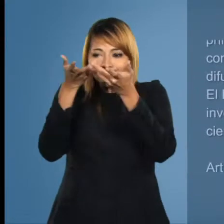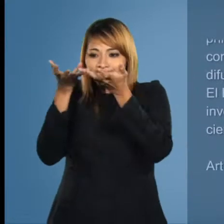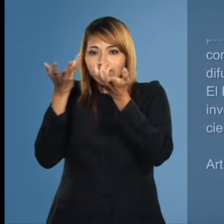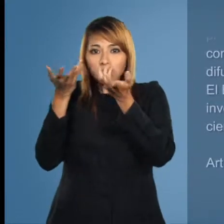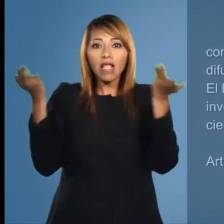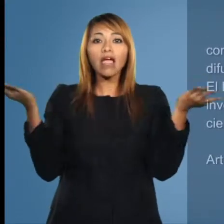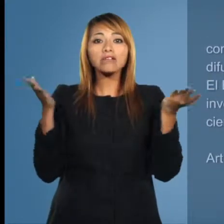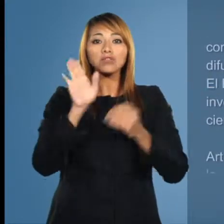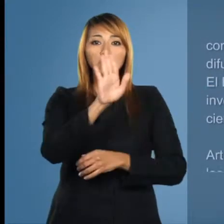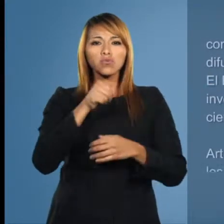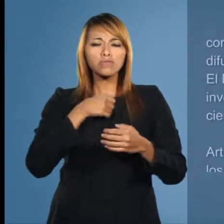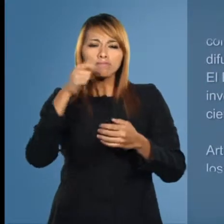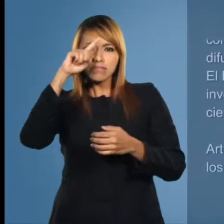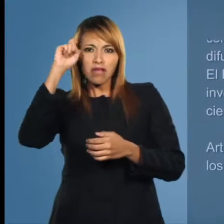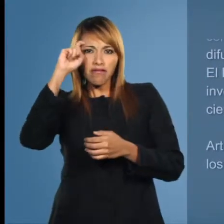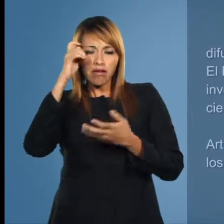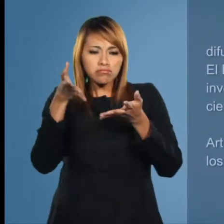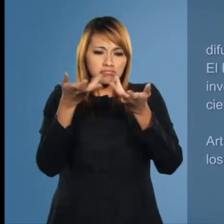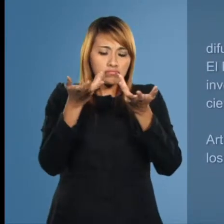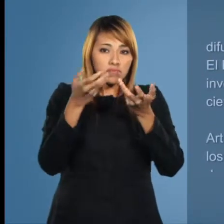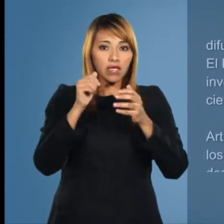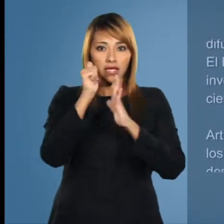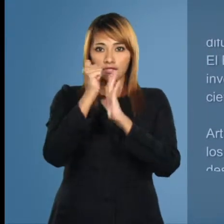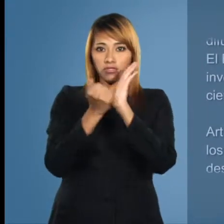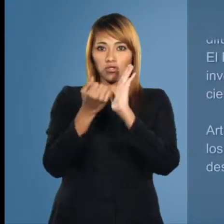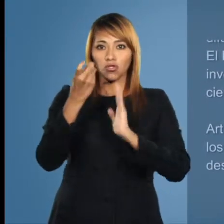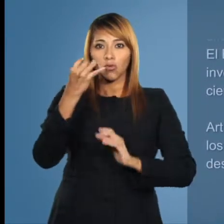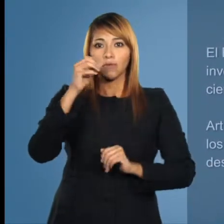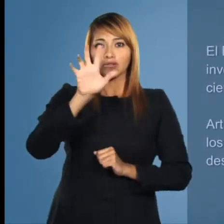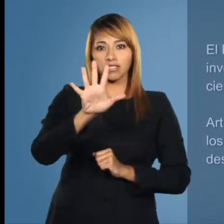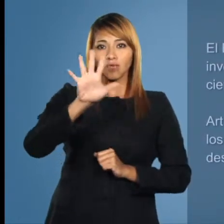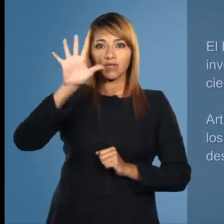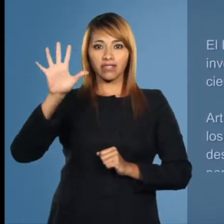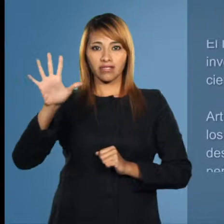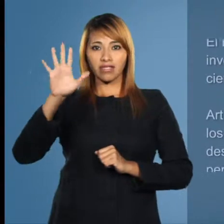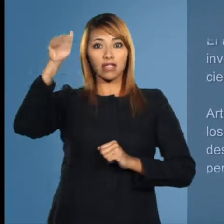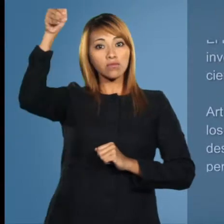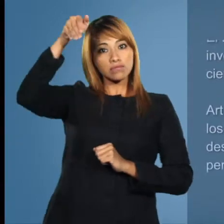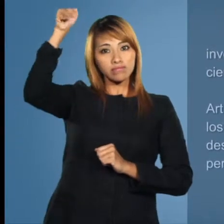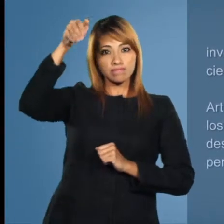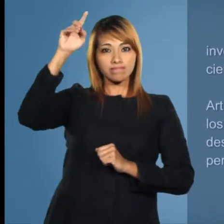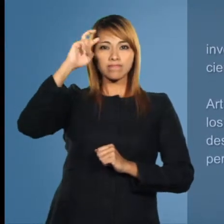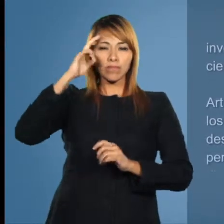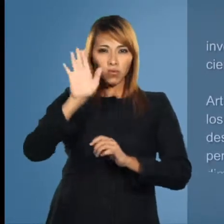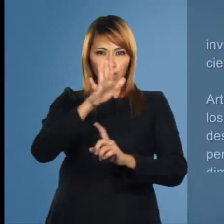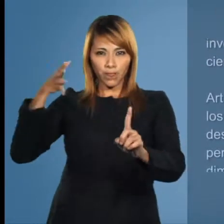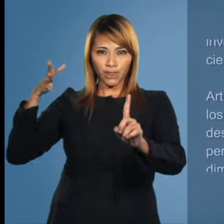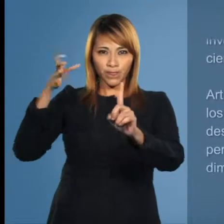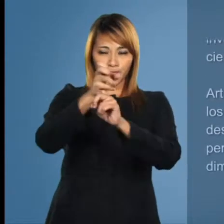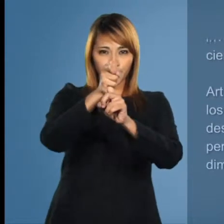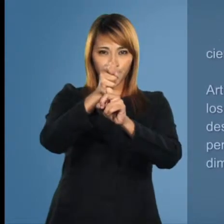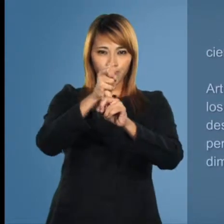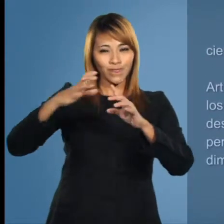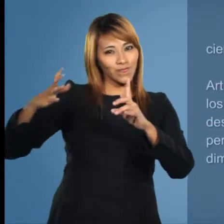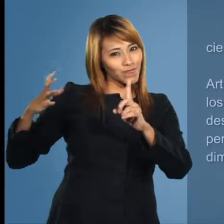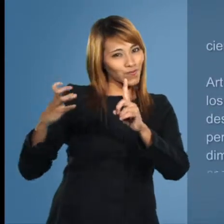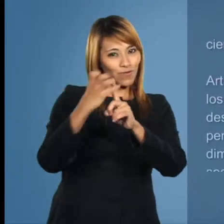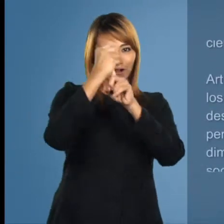científico. Artículo 55. La educación tiene los siguientes fines: lograr el desarrollo integral de